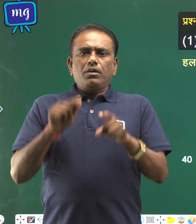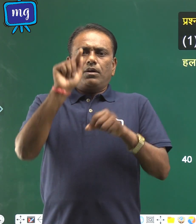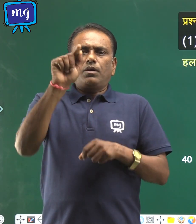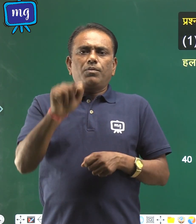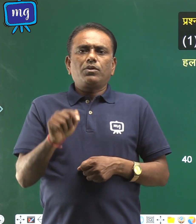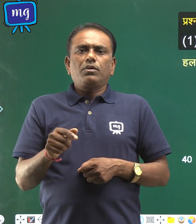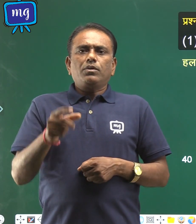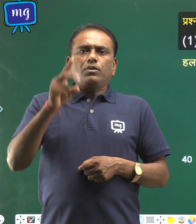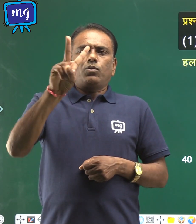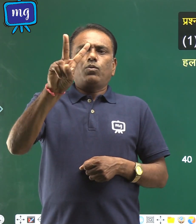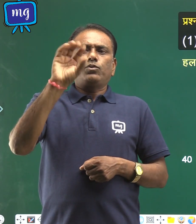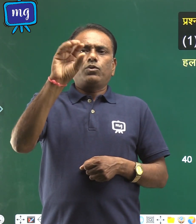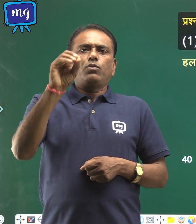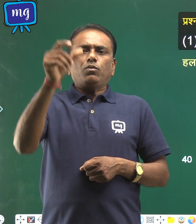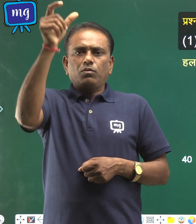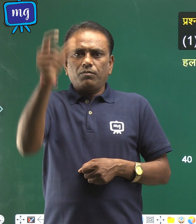अनुपात 200 व्यक्ति